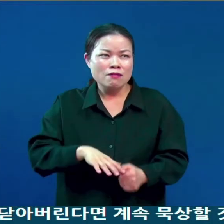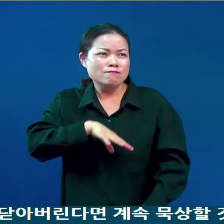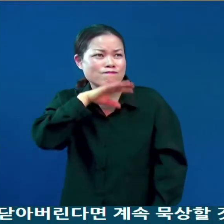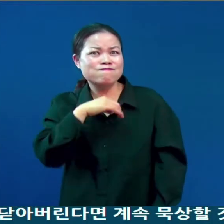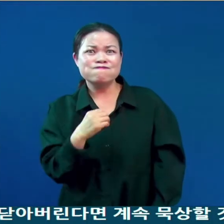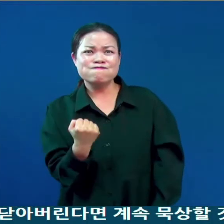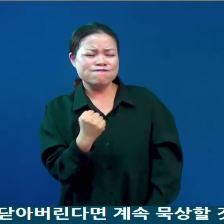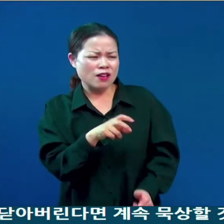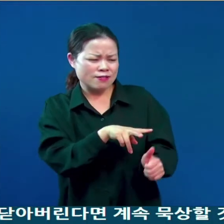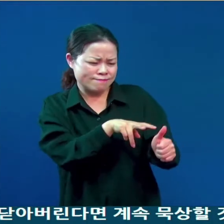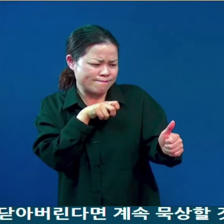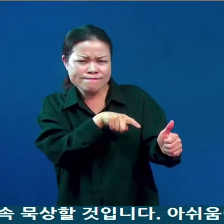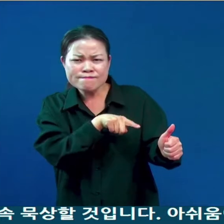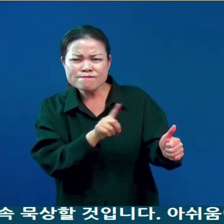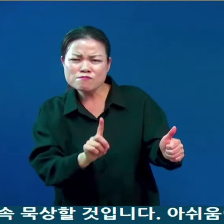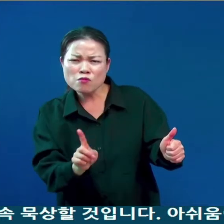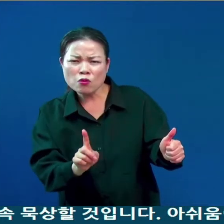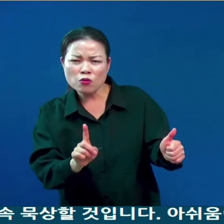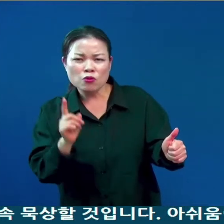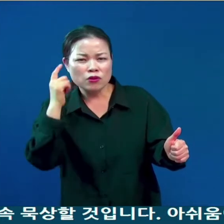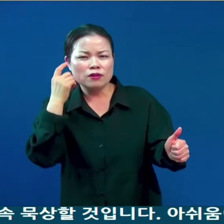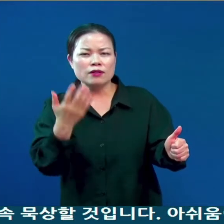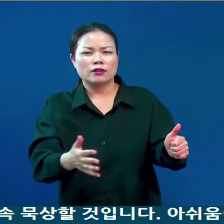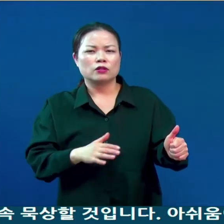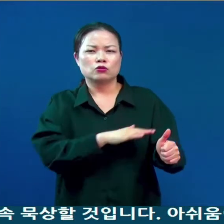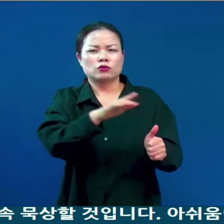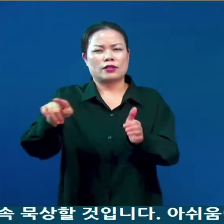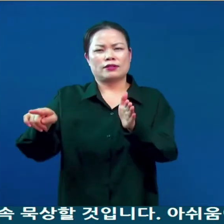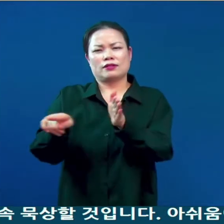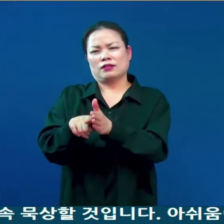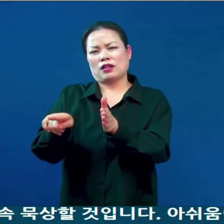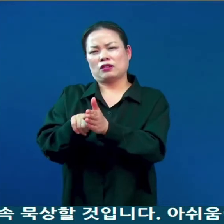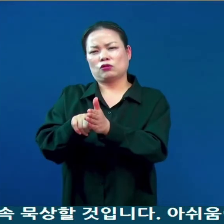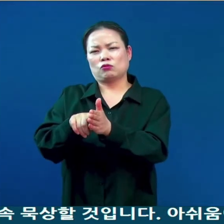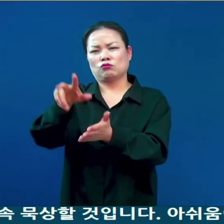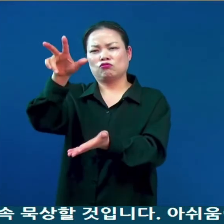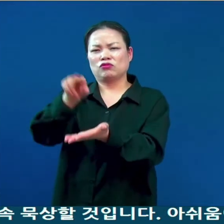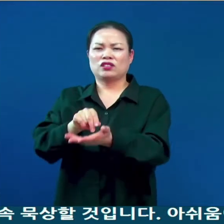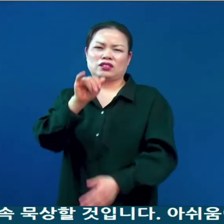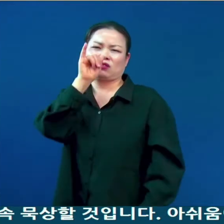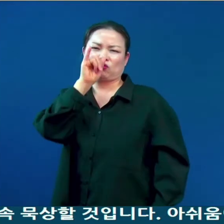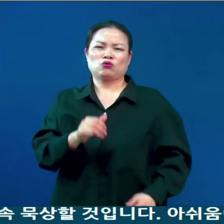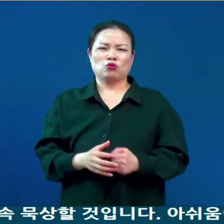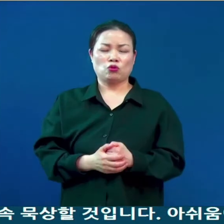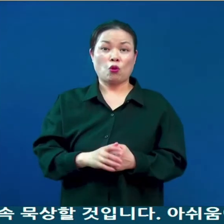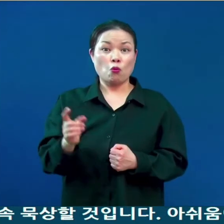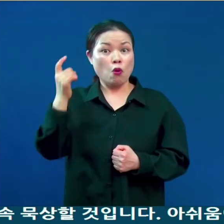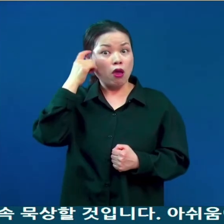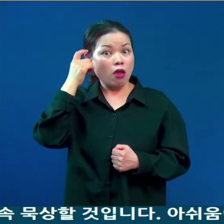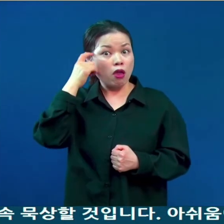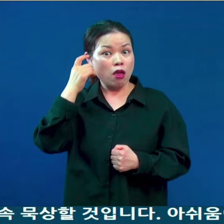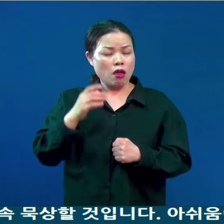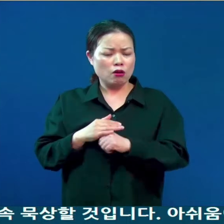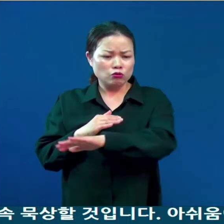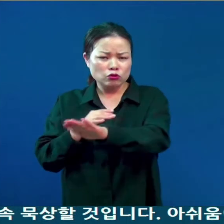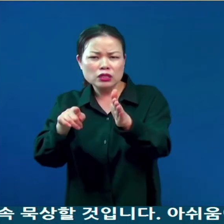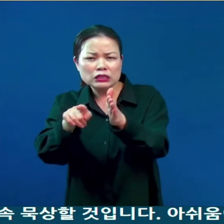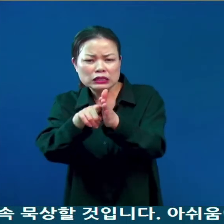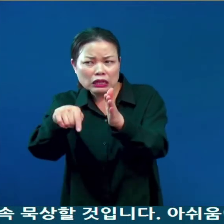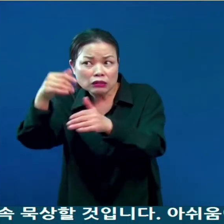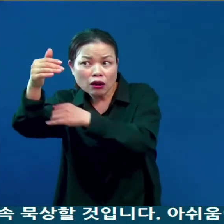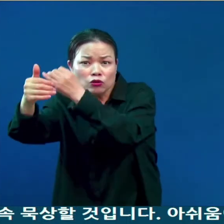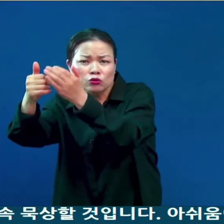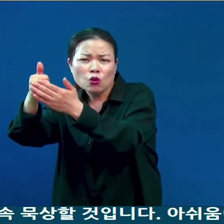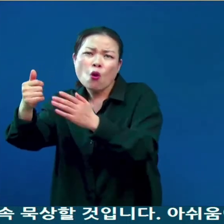원망과 미움에서 이제 어디로 나아가냐면 우리의 신앙에도 영향을 끼치게 되죠. 왜 그렇습니까? 우리의 신앙 가운데